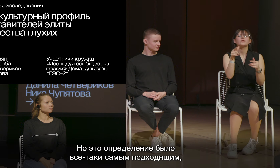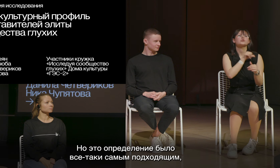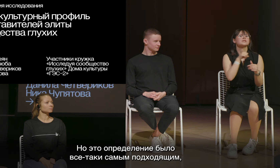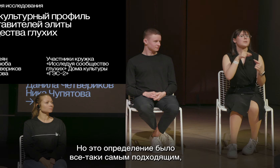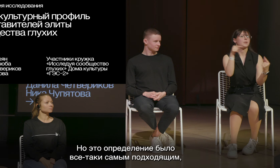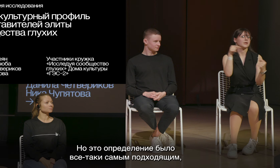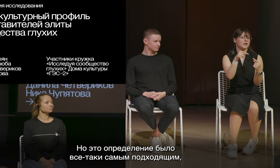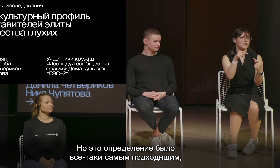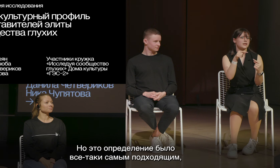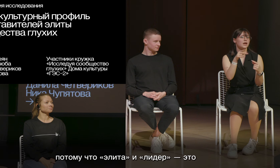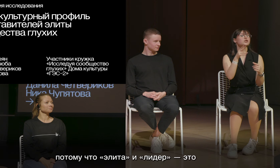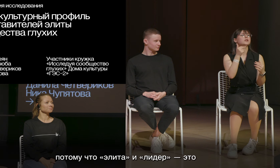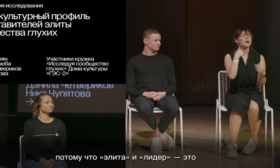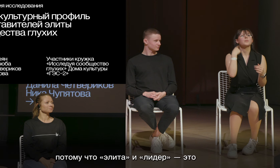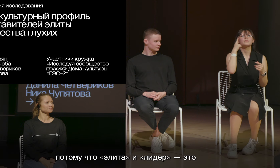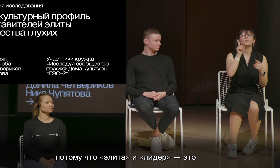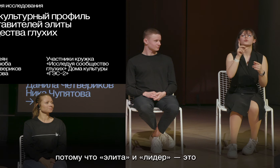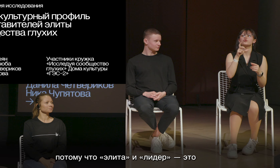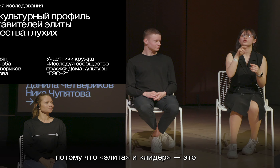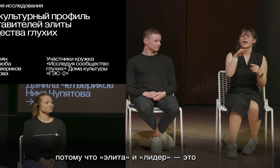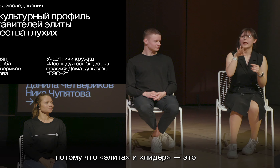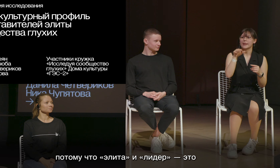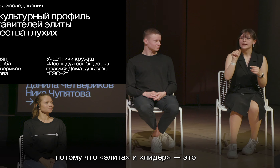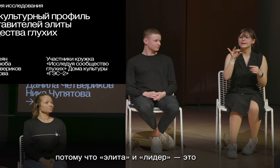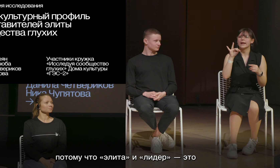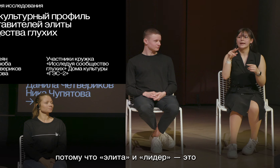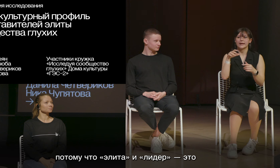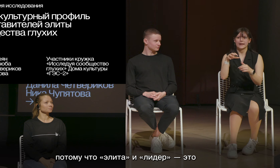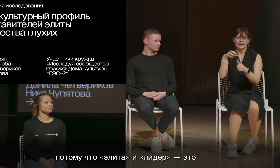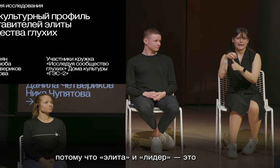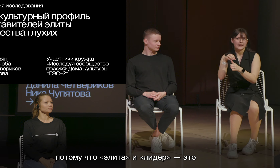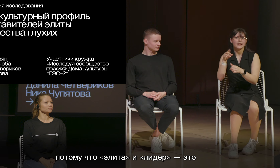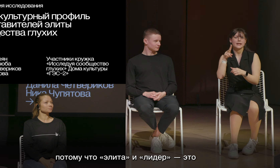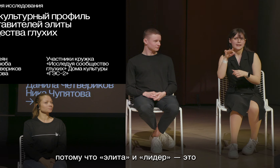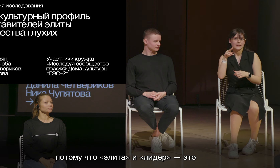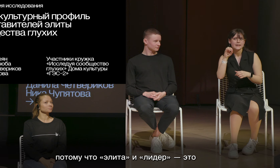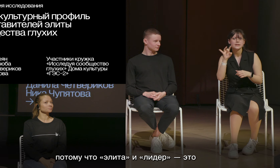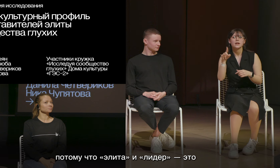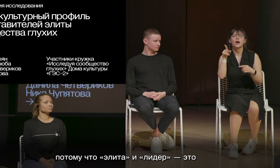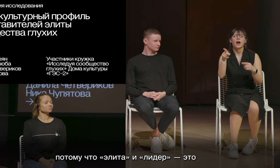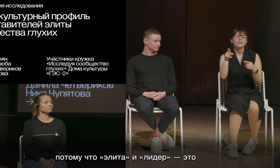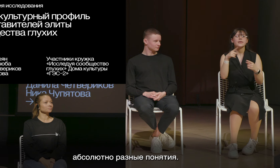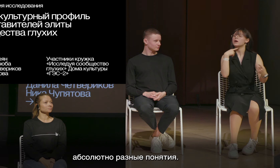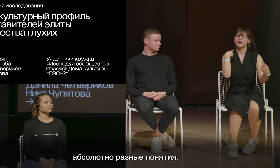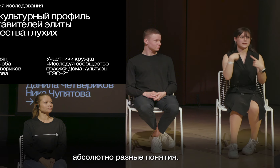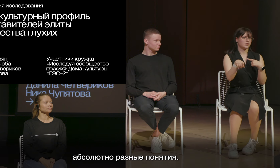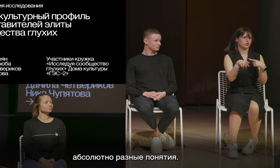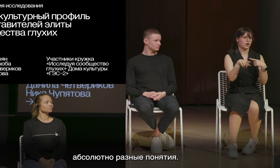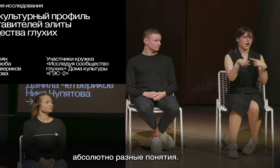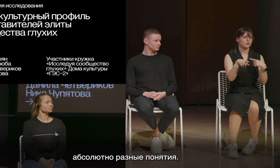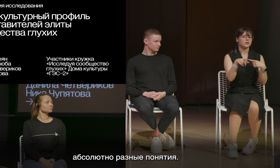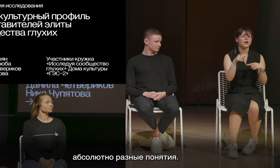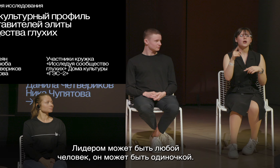определение, но оно было все-таки самым подходящим, потому что элита и лидер – это абсолютно